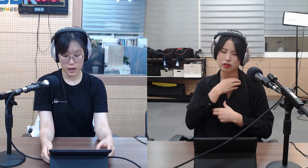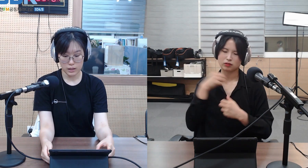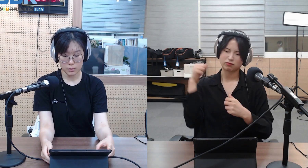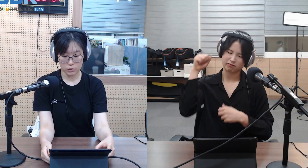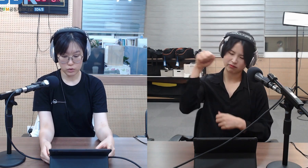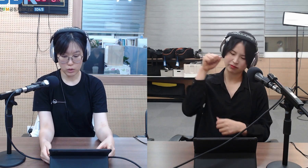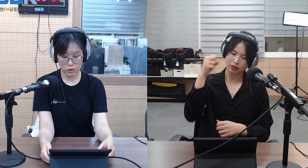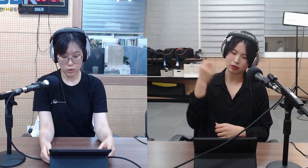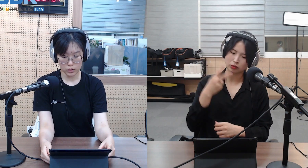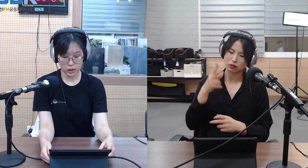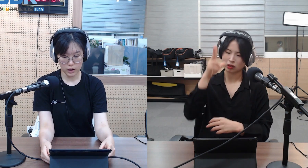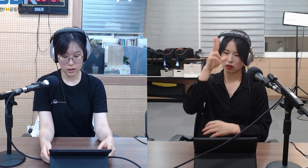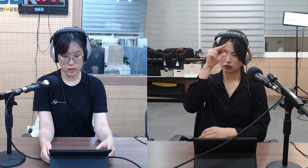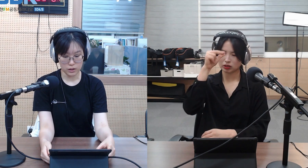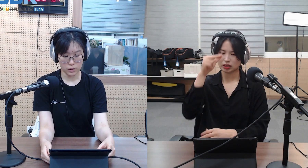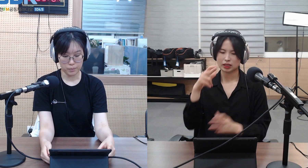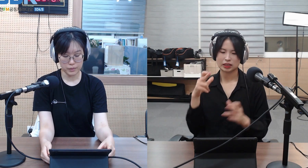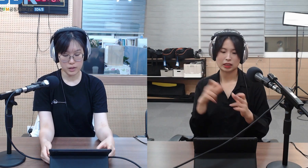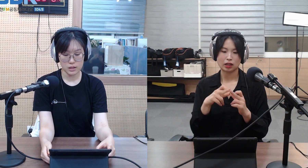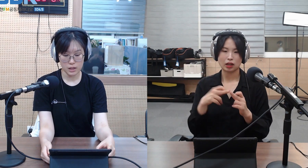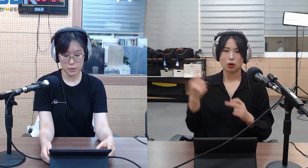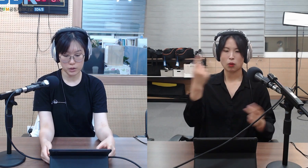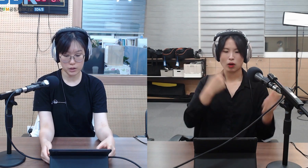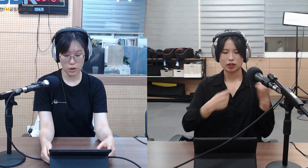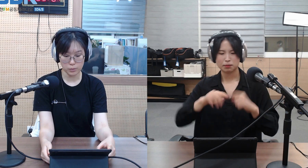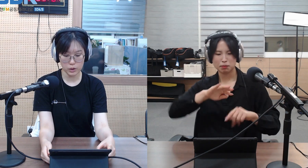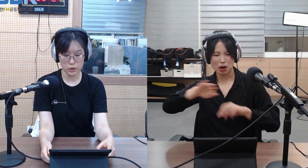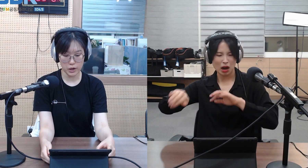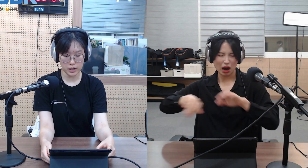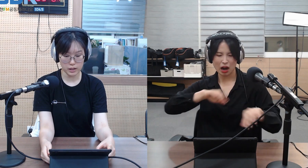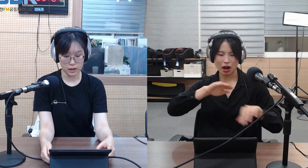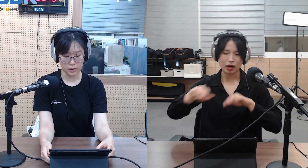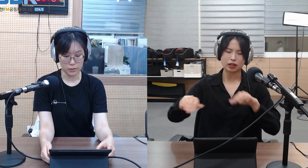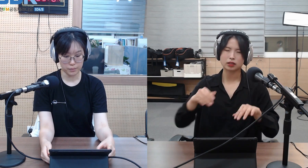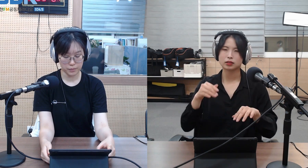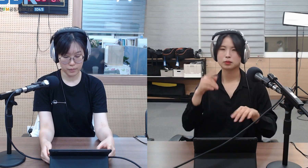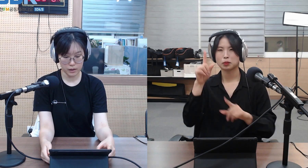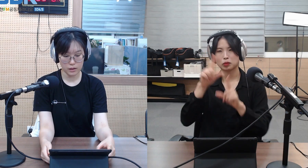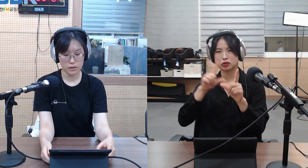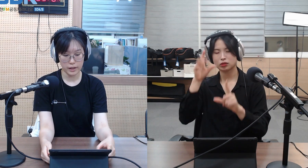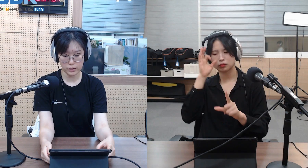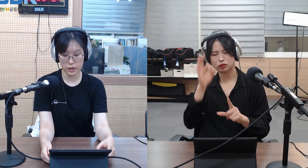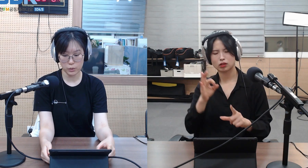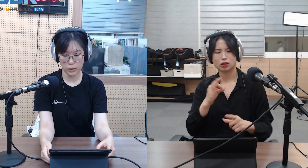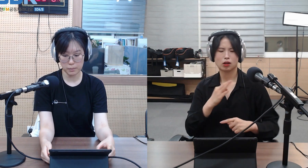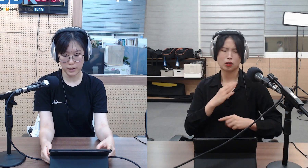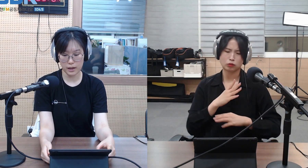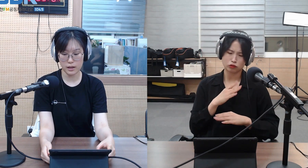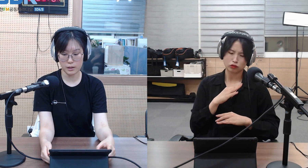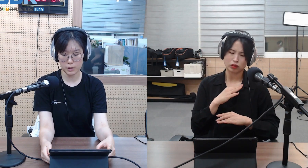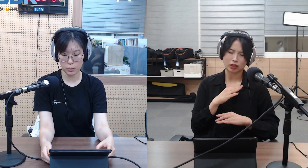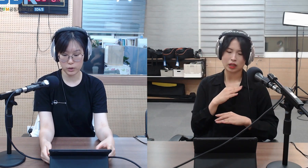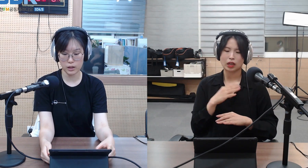하지만 무서워도 어떻게 하겠어요? 차별은 없어져야 하니까요. 내년에도 함께 힘을 보탤